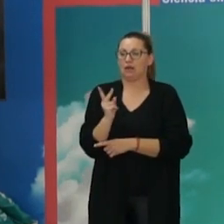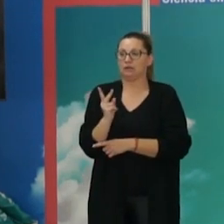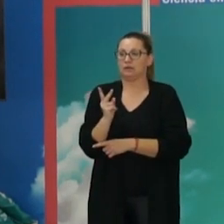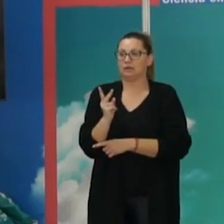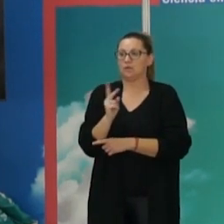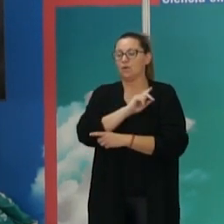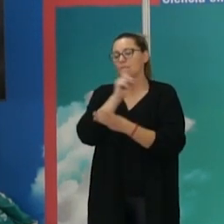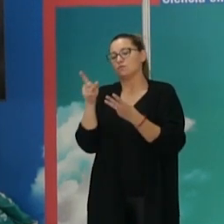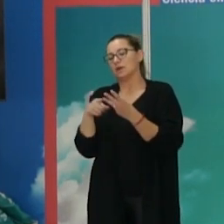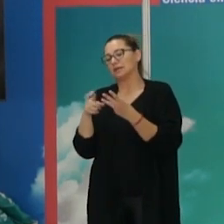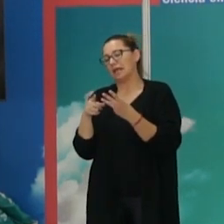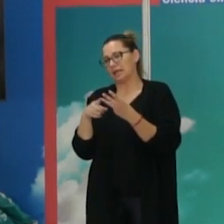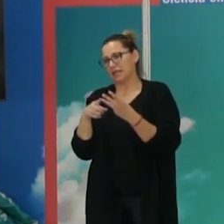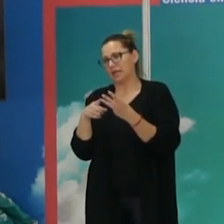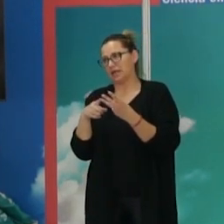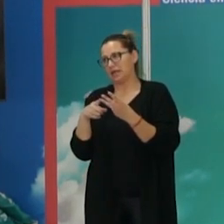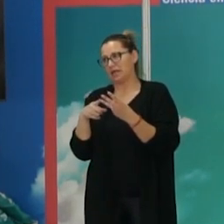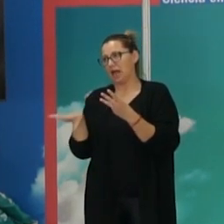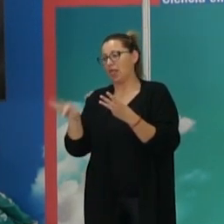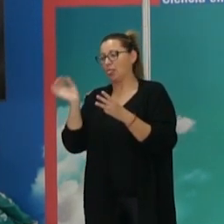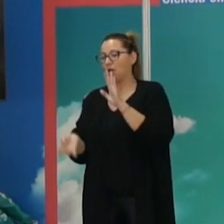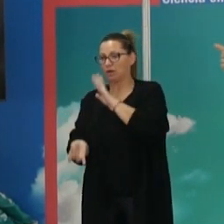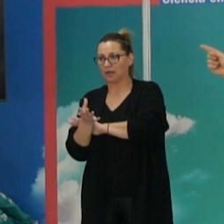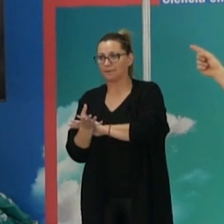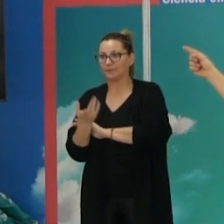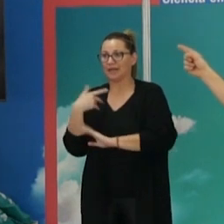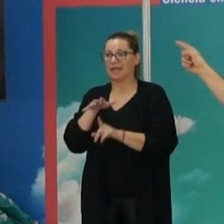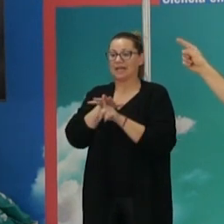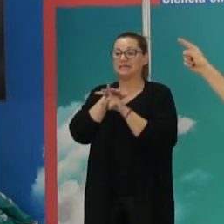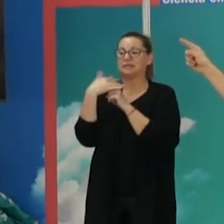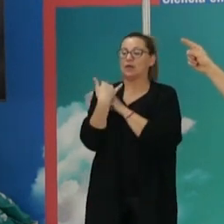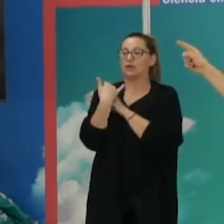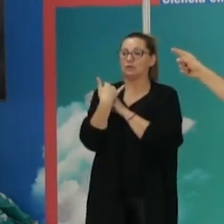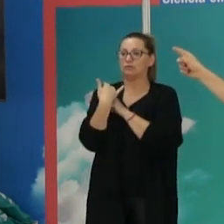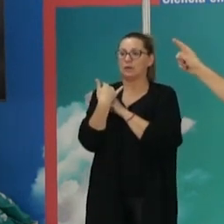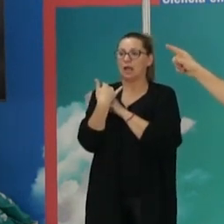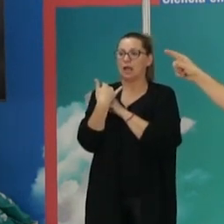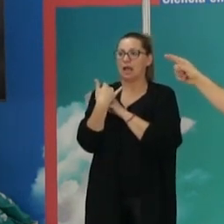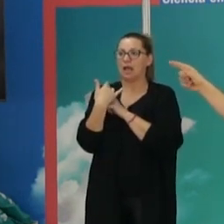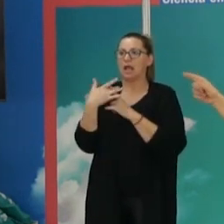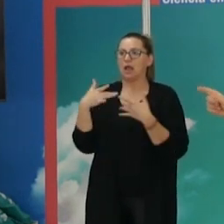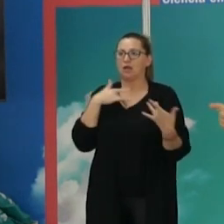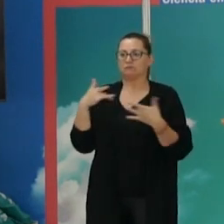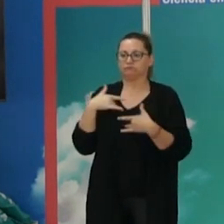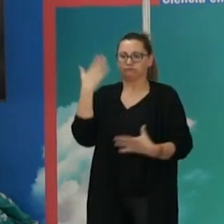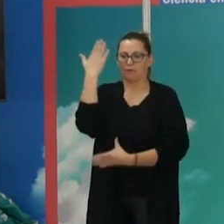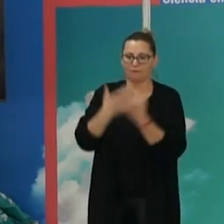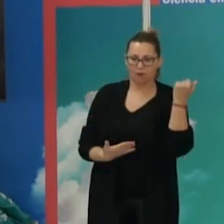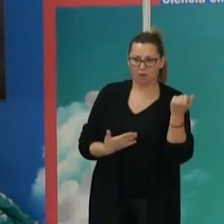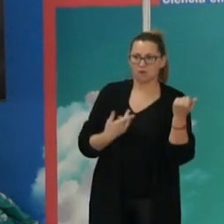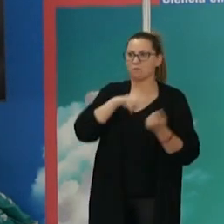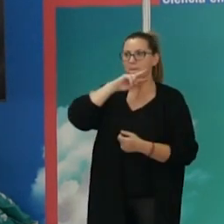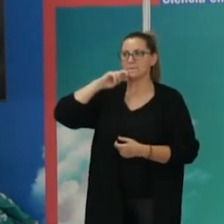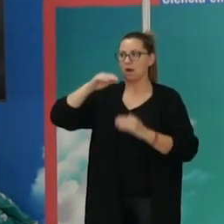una tercera opción, y es que obviamente tenemos la situación en la que hay una disfunción y también te genera un disvalor, por